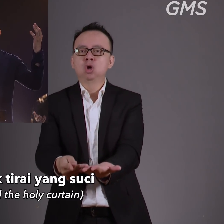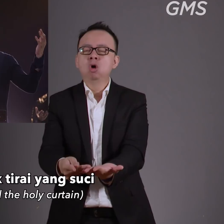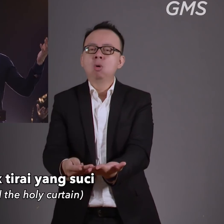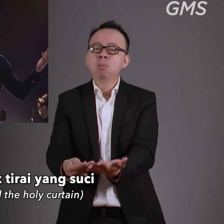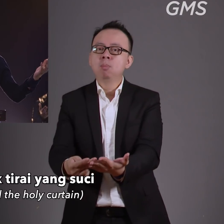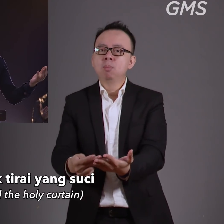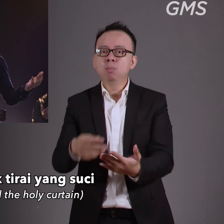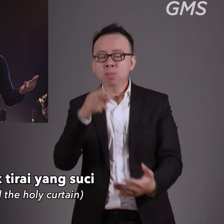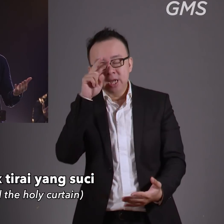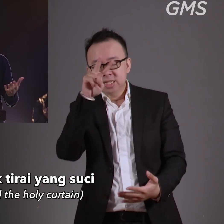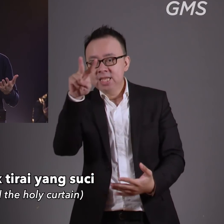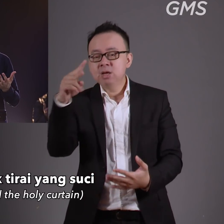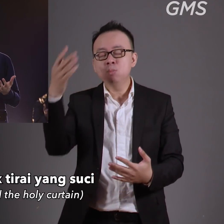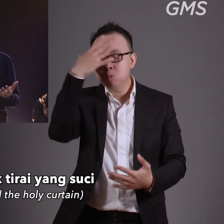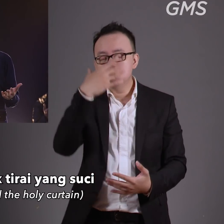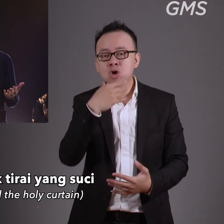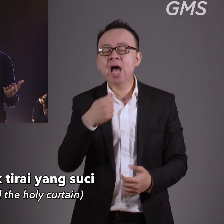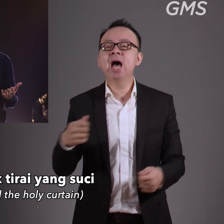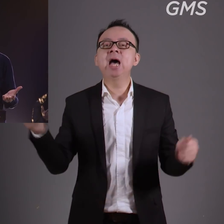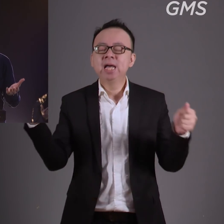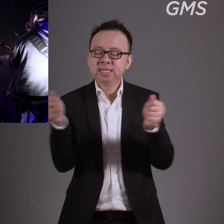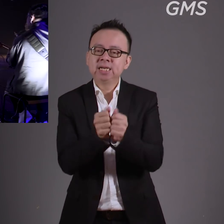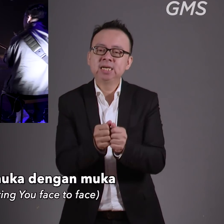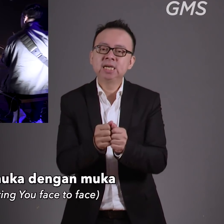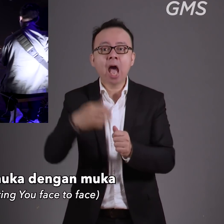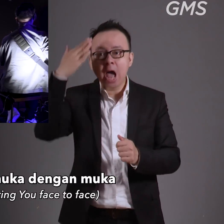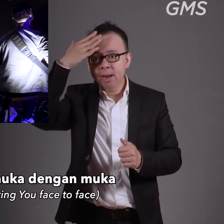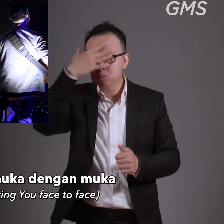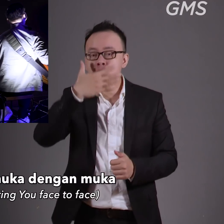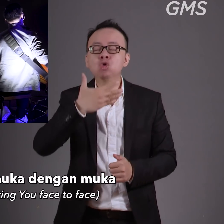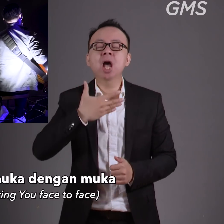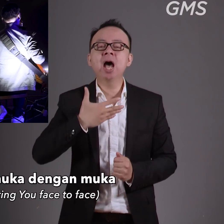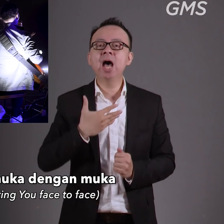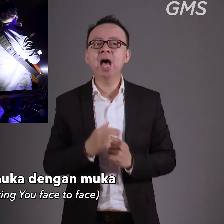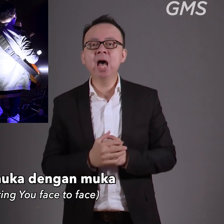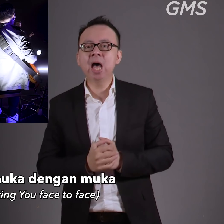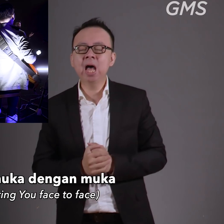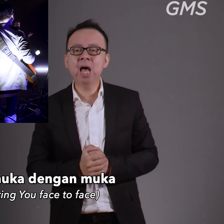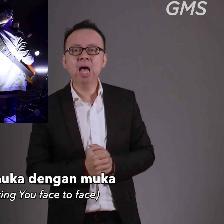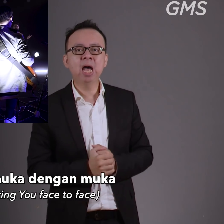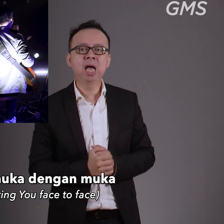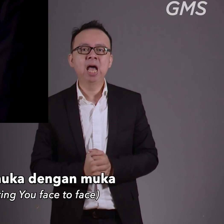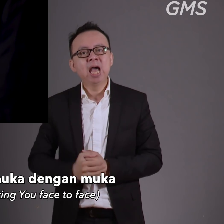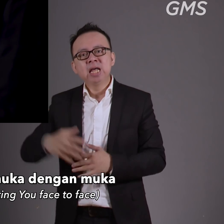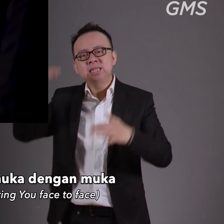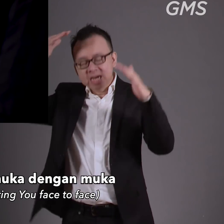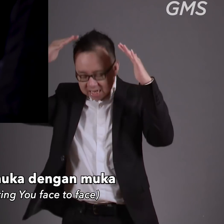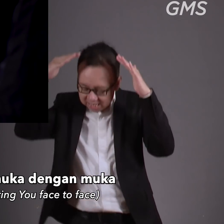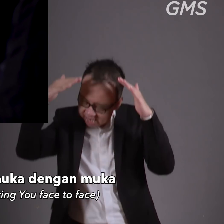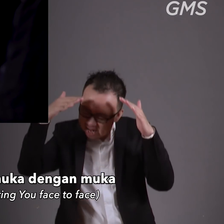tangan. Bertemu muka dengan muka,